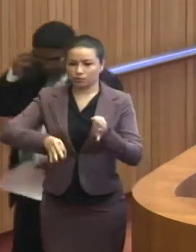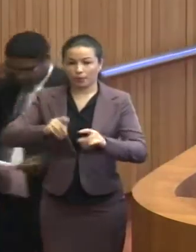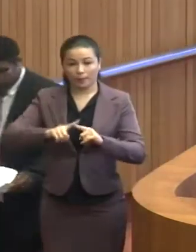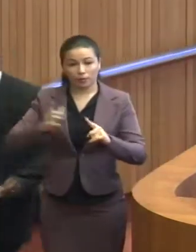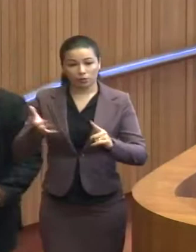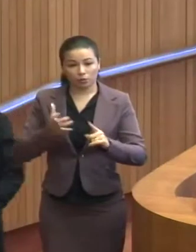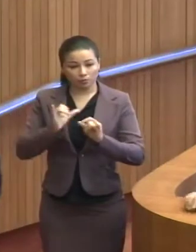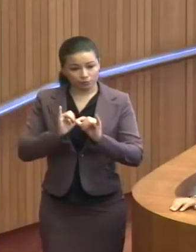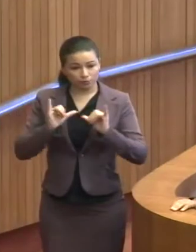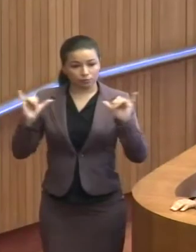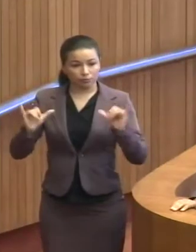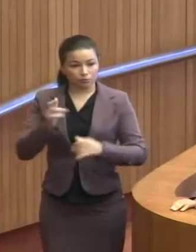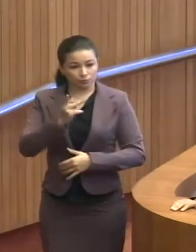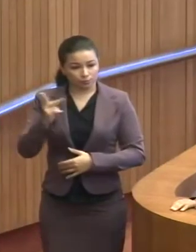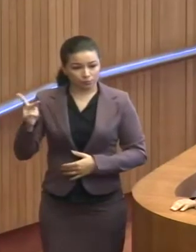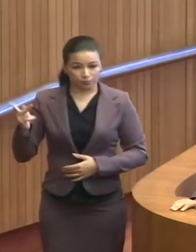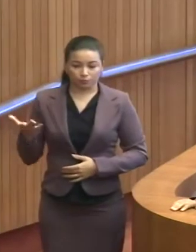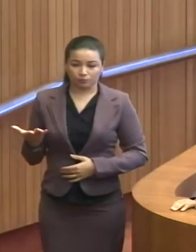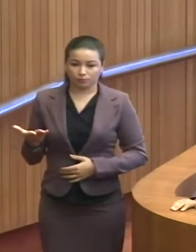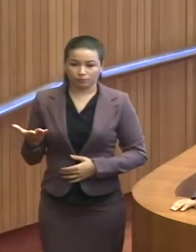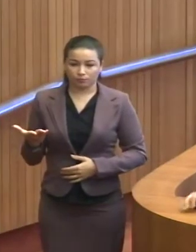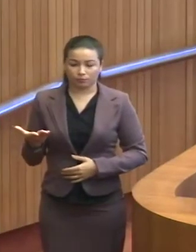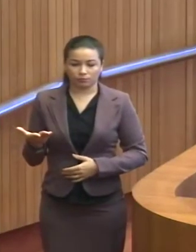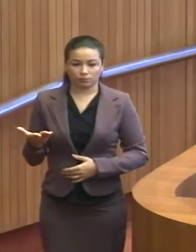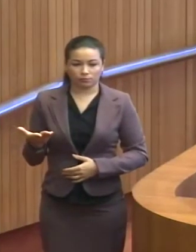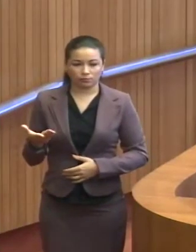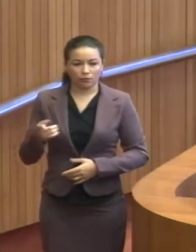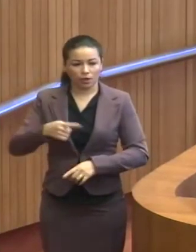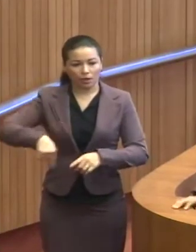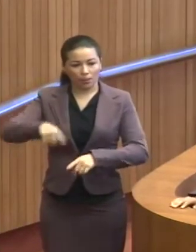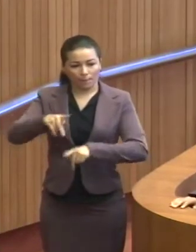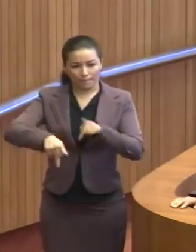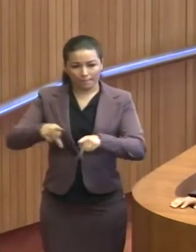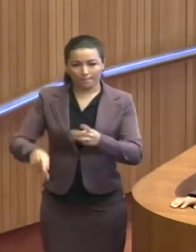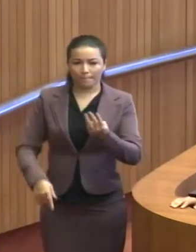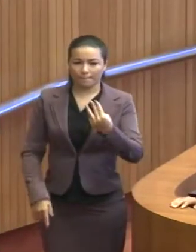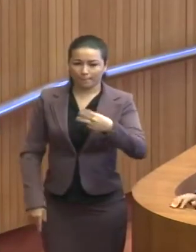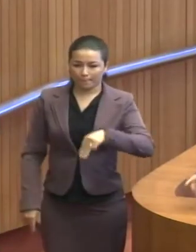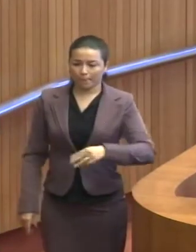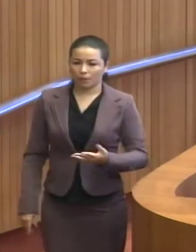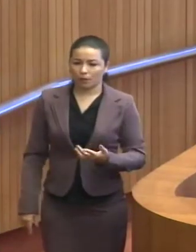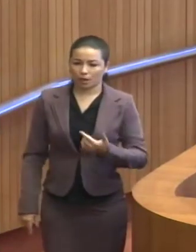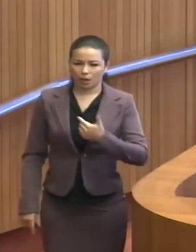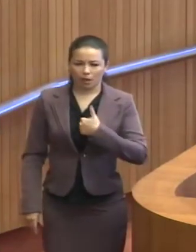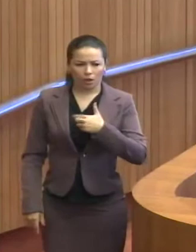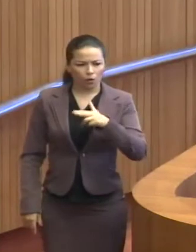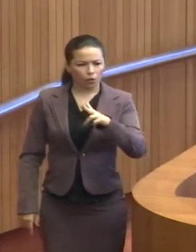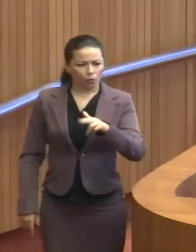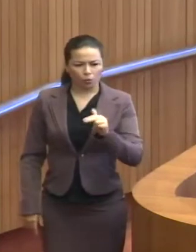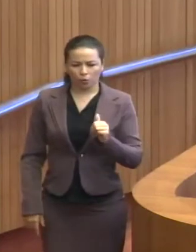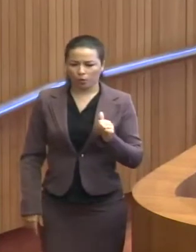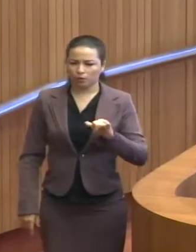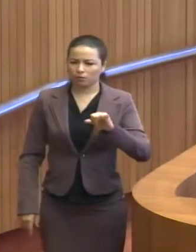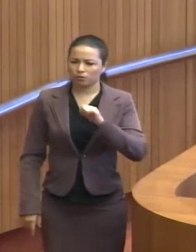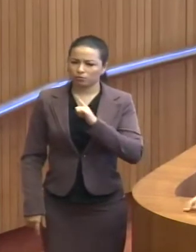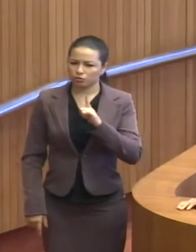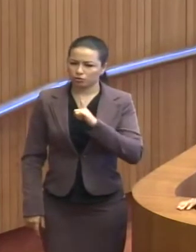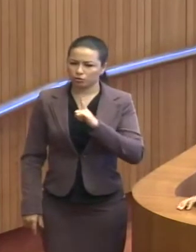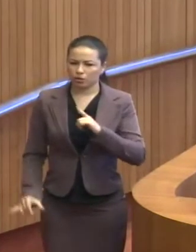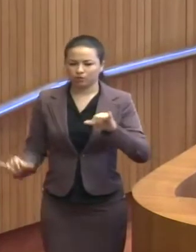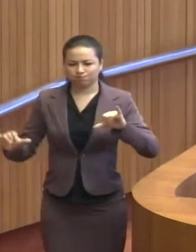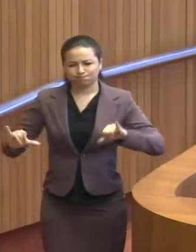quero declarar a vossas excelências e ao povo do Maranhão que eu nunca tinha